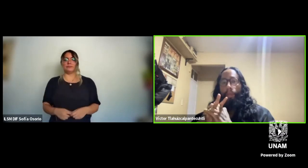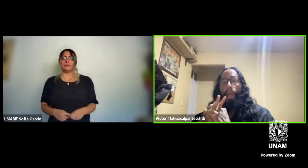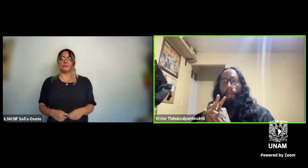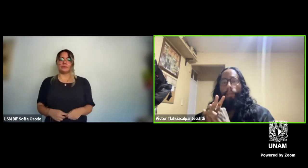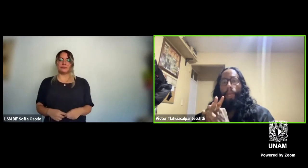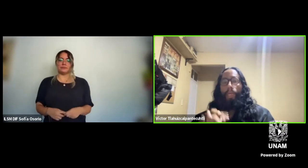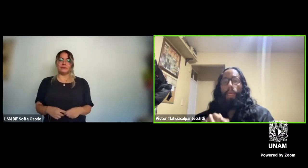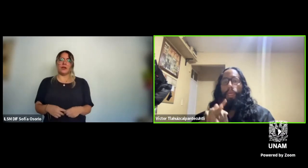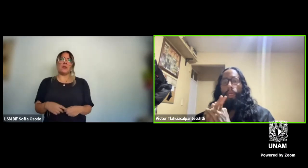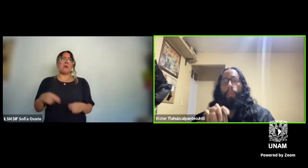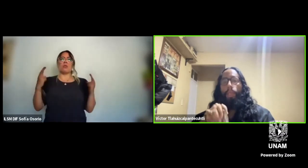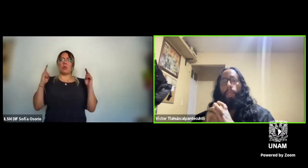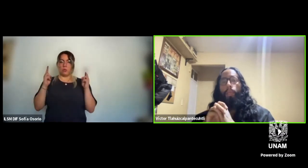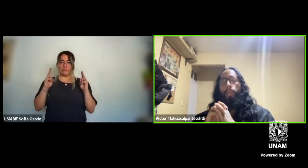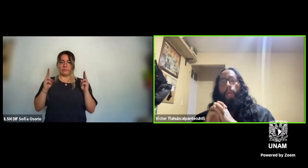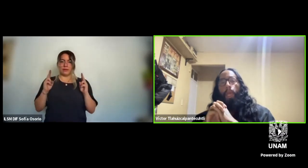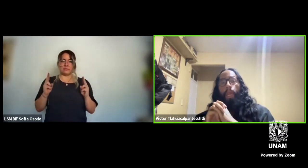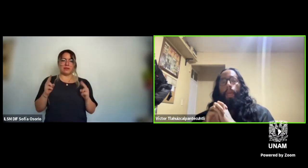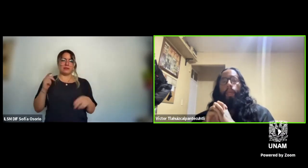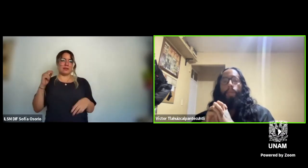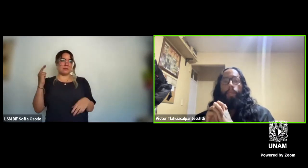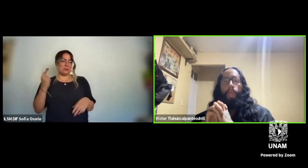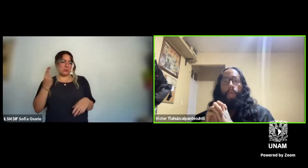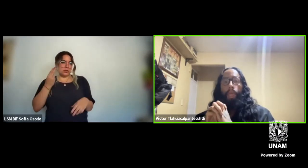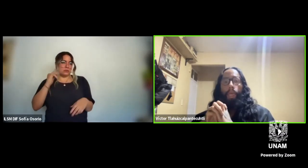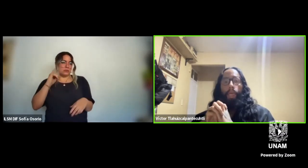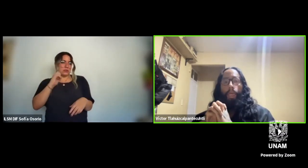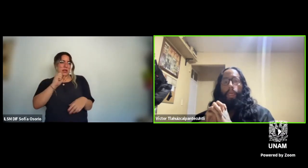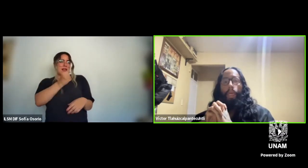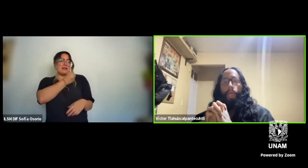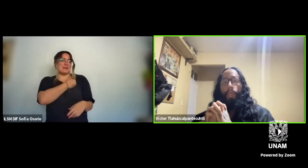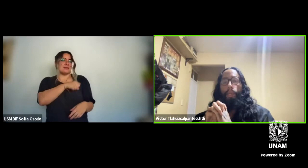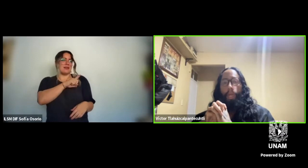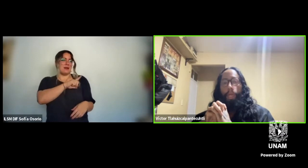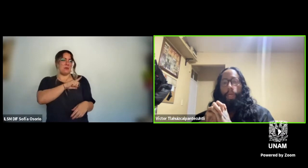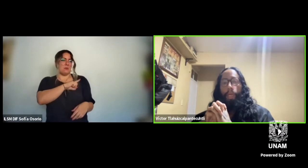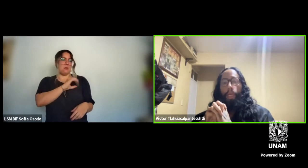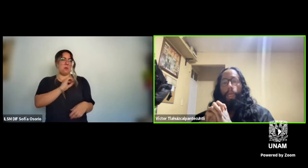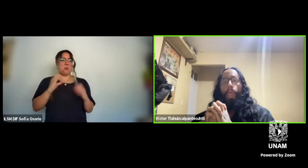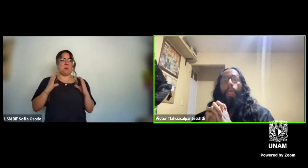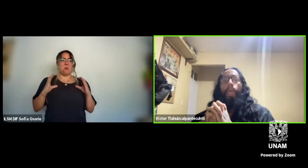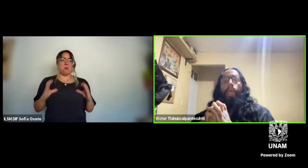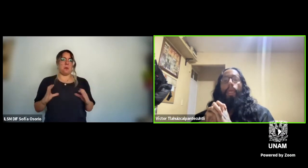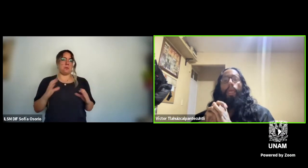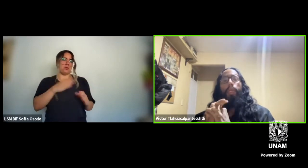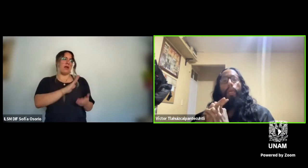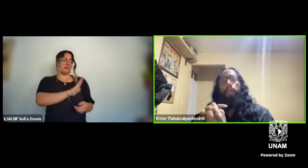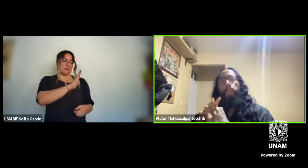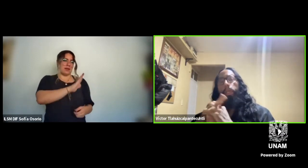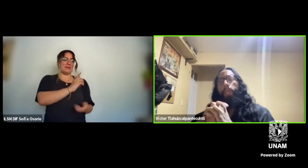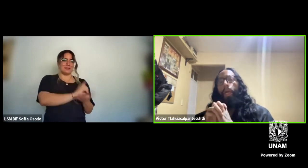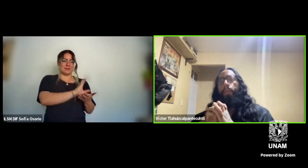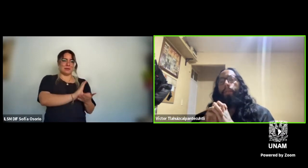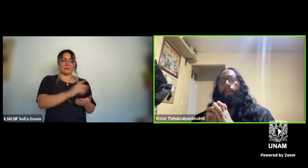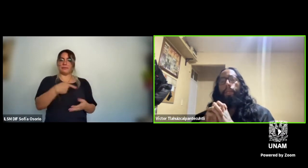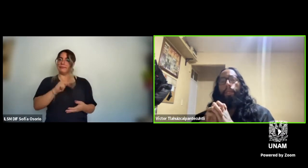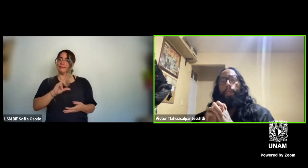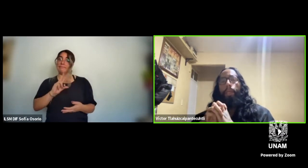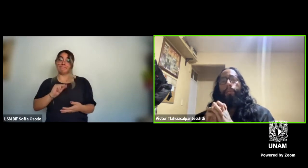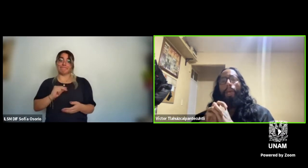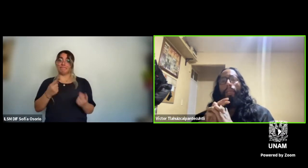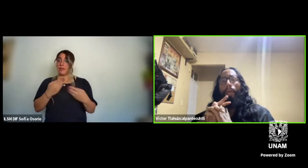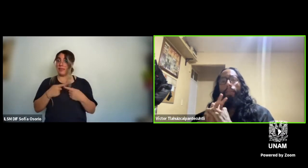Por lo regular, pareciera ser con estos ejemplos que seleccioné. Y esta condición de